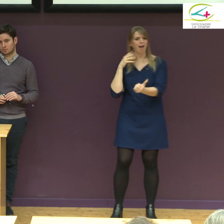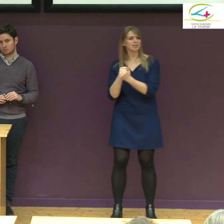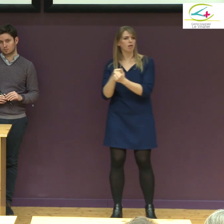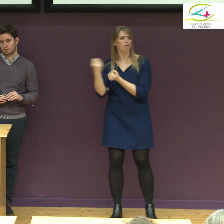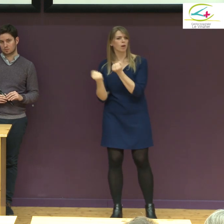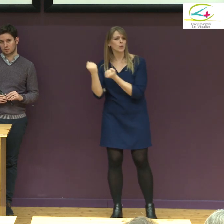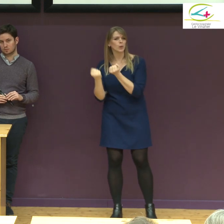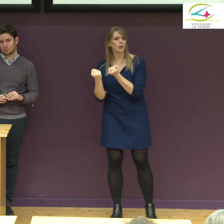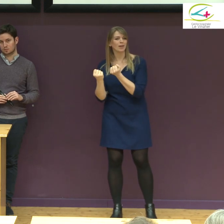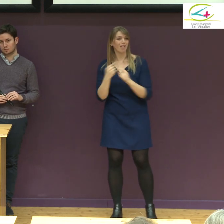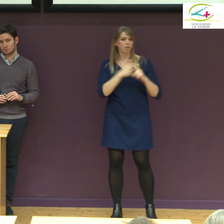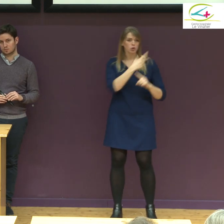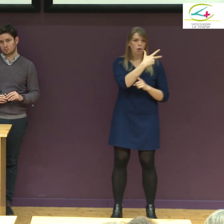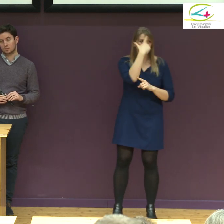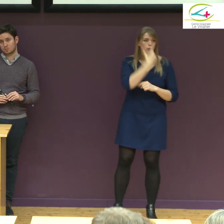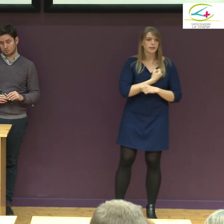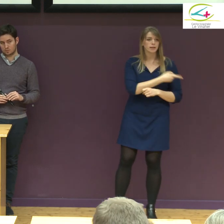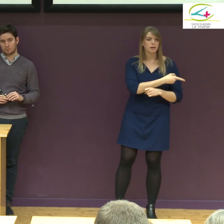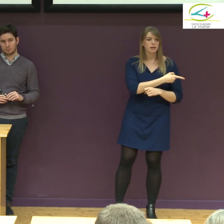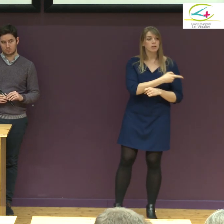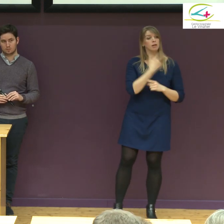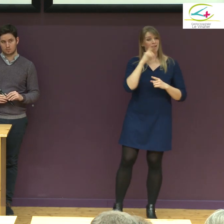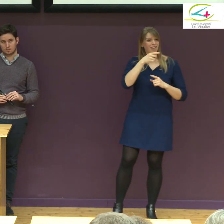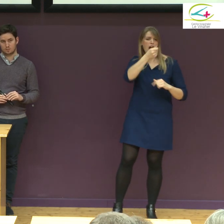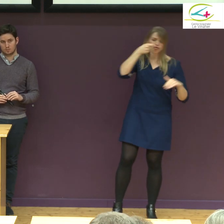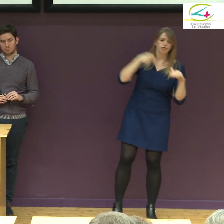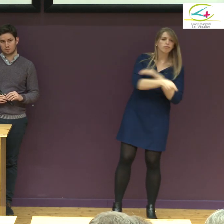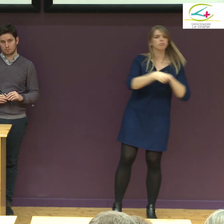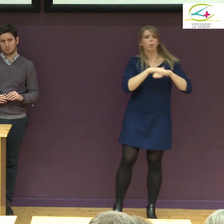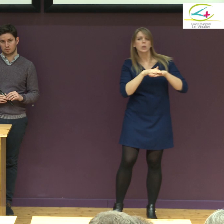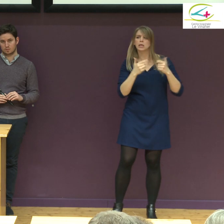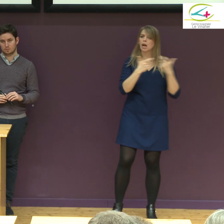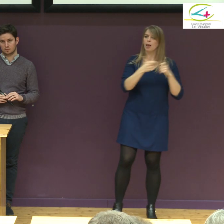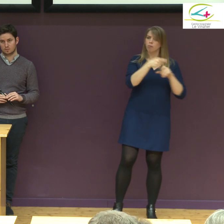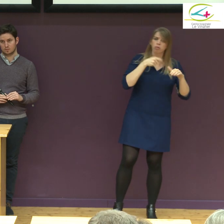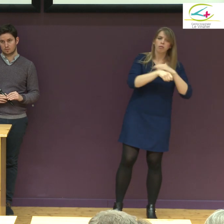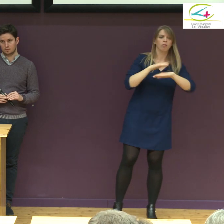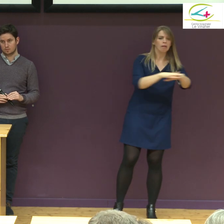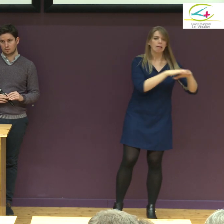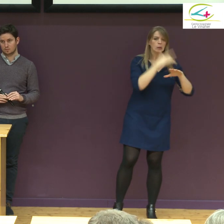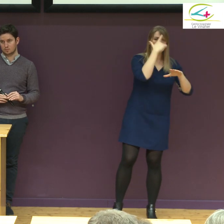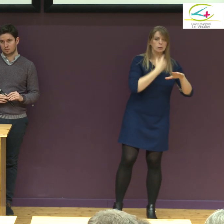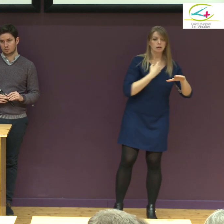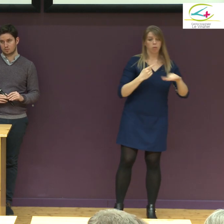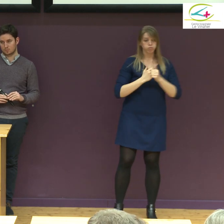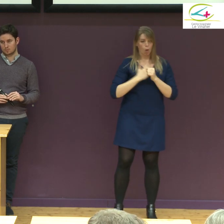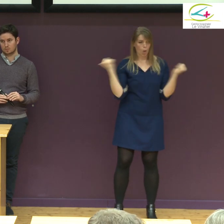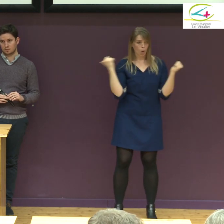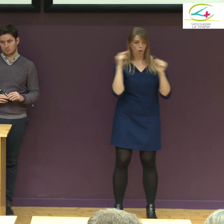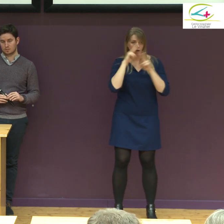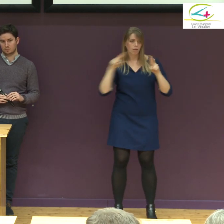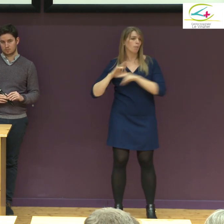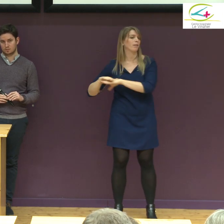route. Et je vous assure que les moyens qui sont mis dans la prévention du suicide n'ont rien à voir en moins par rapport à la prévention des accidents de la